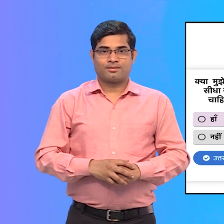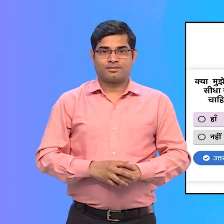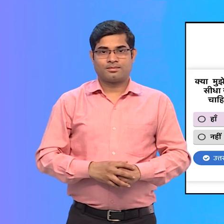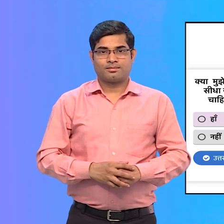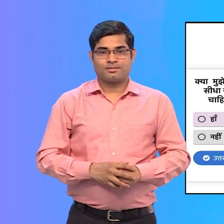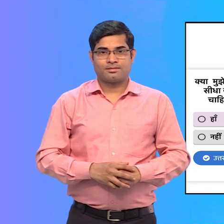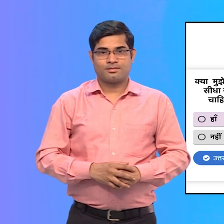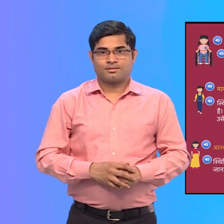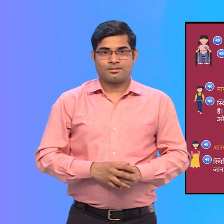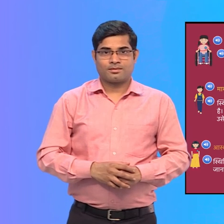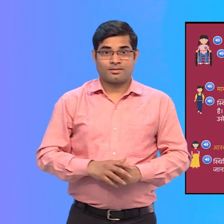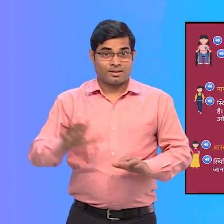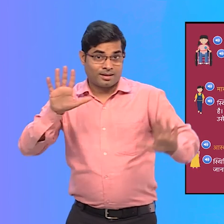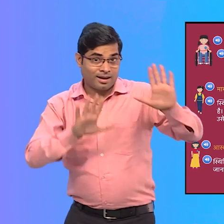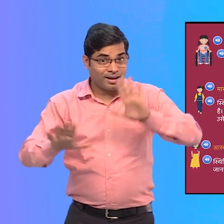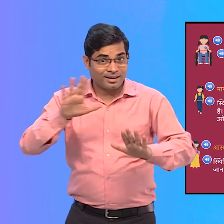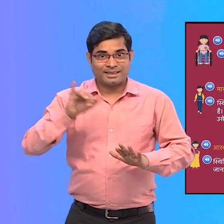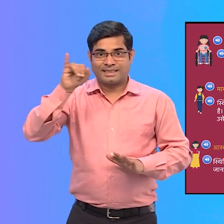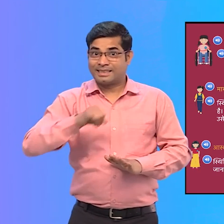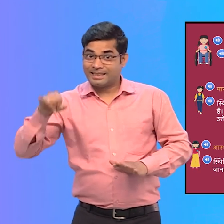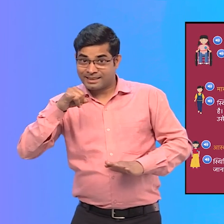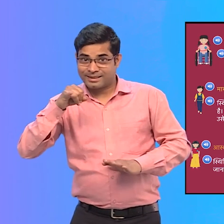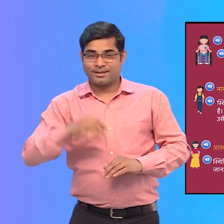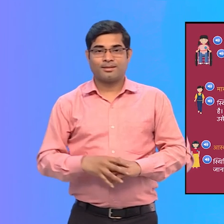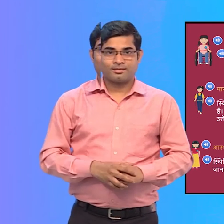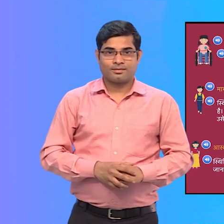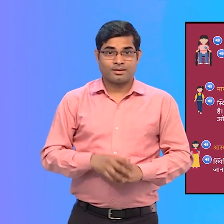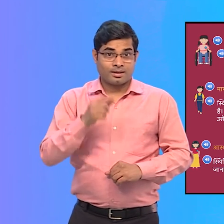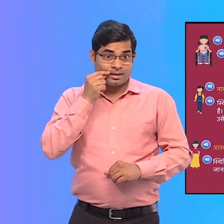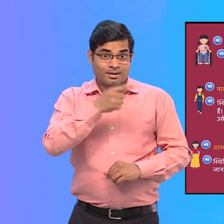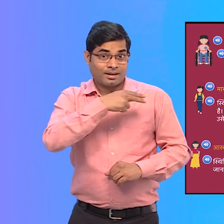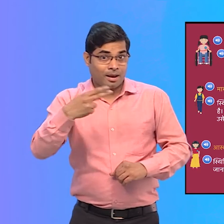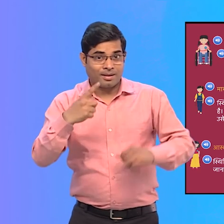चाहिए कि चरित्र छः तुषार